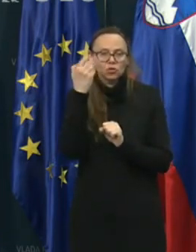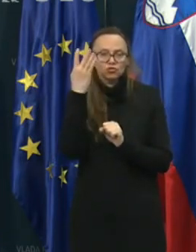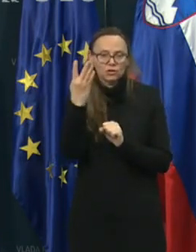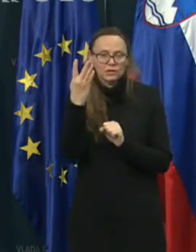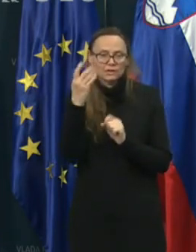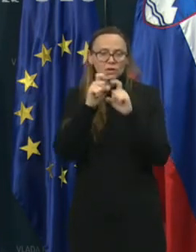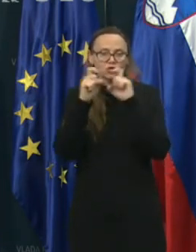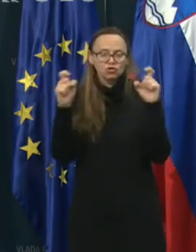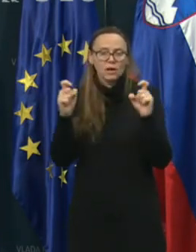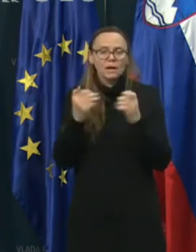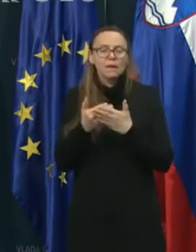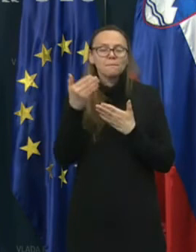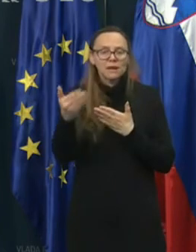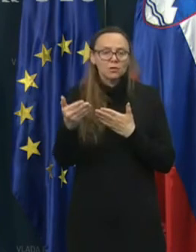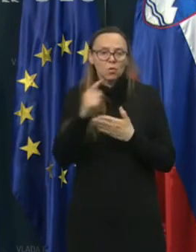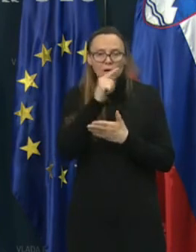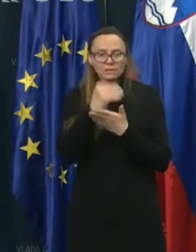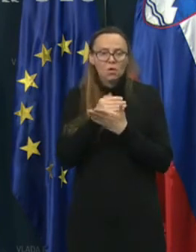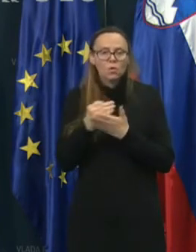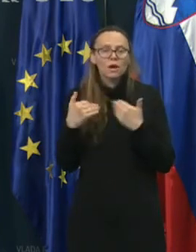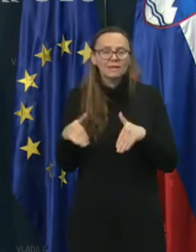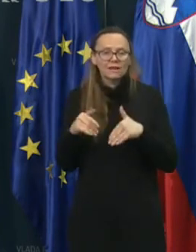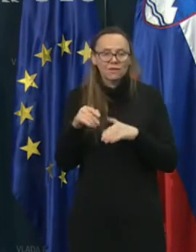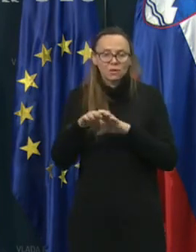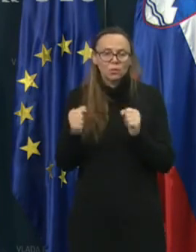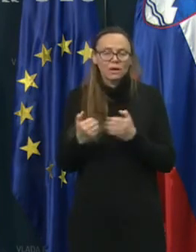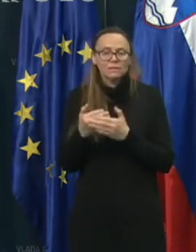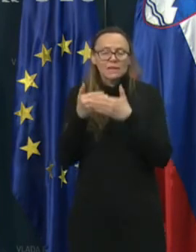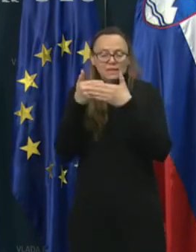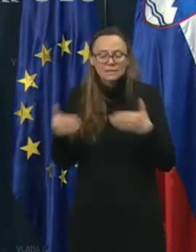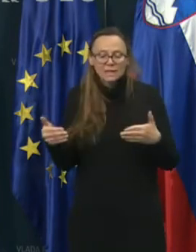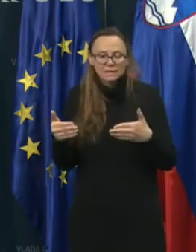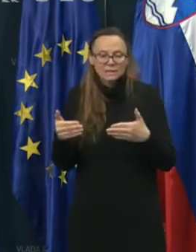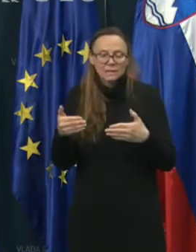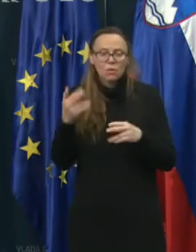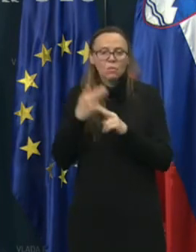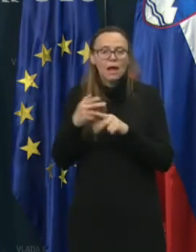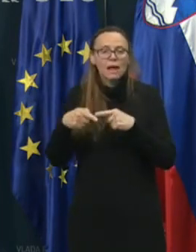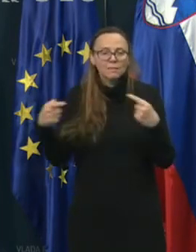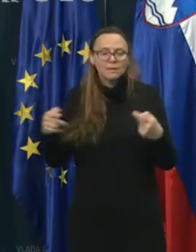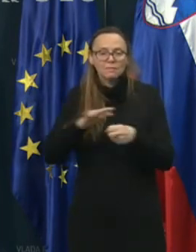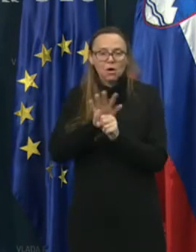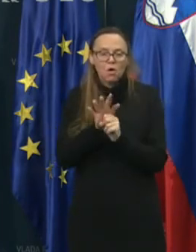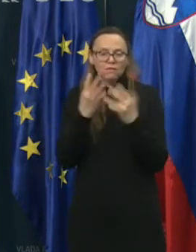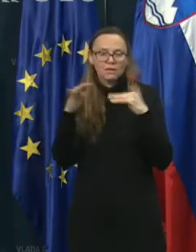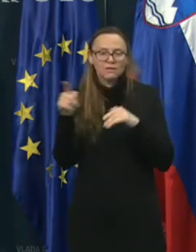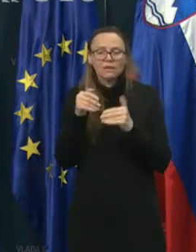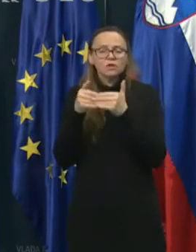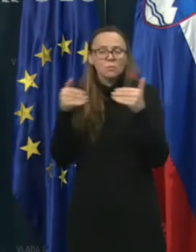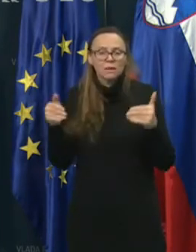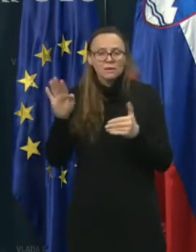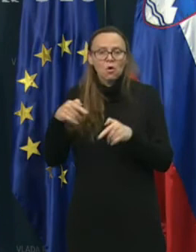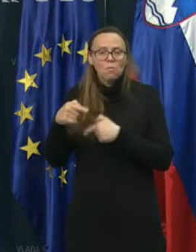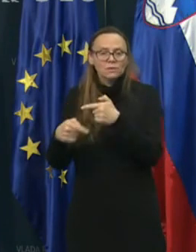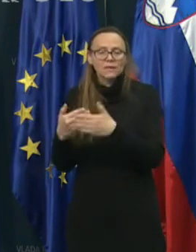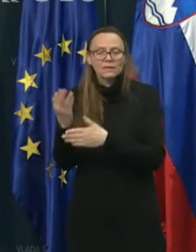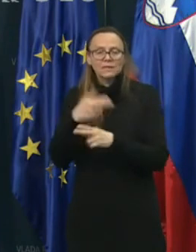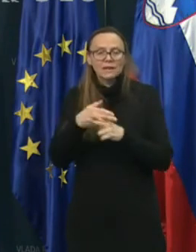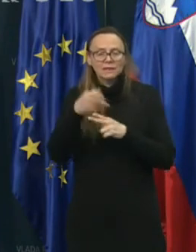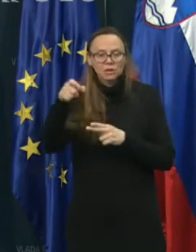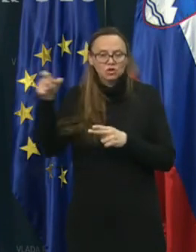interventnih ukrepih za zajezitev epidemije COVID-19 in omejitev njenih posledic za državljane in